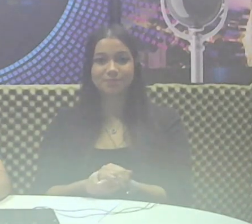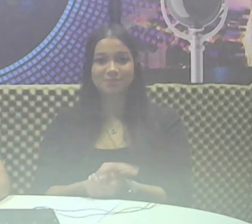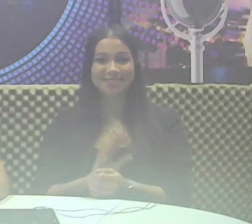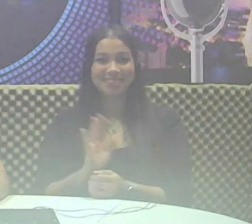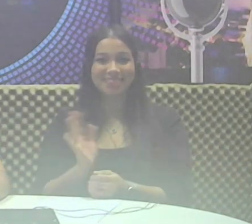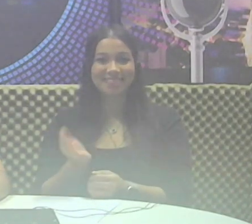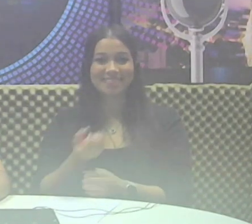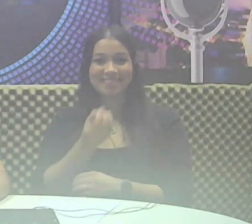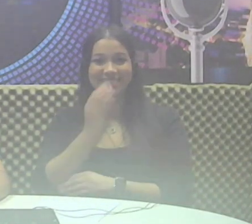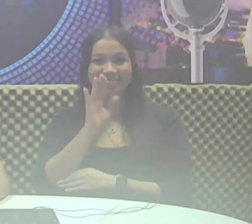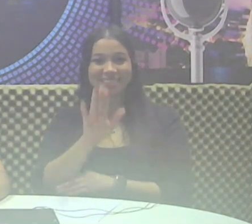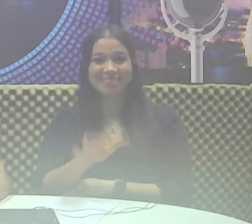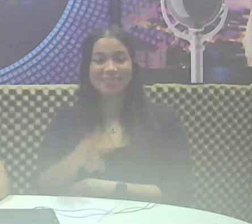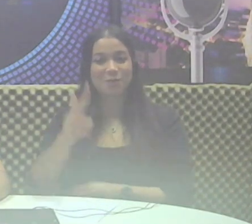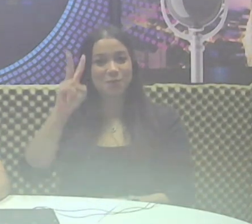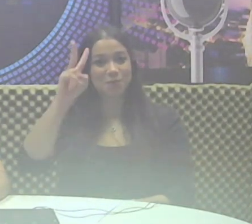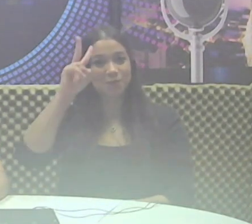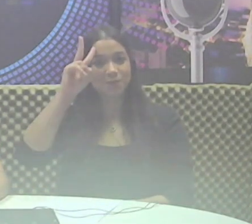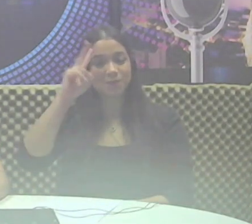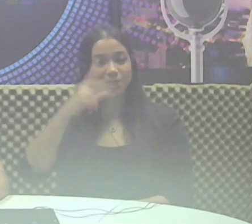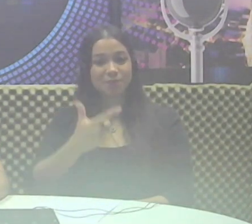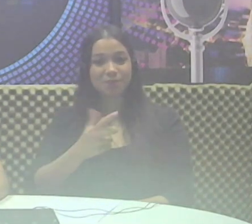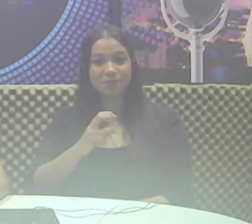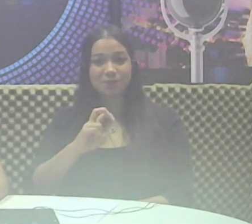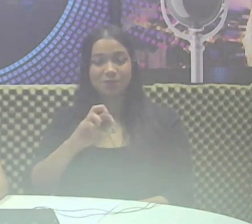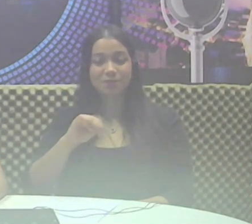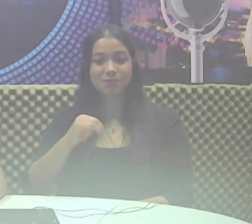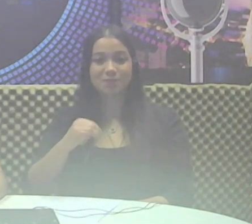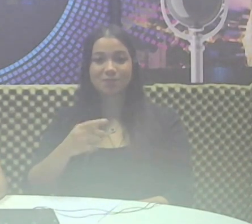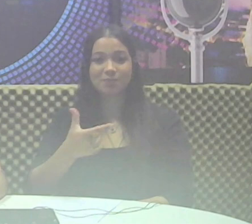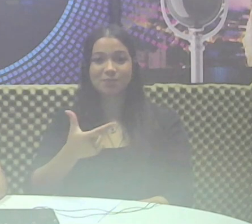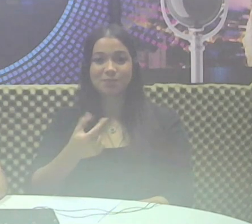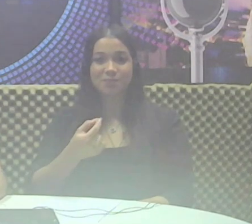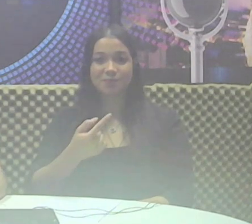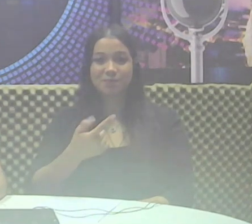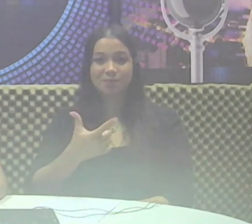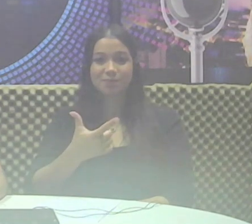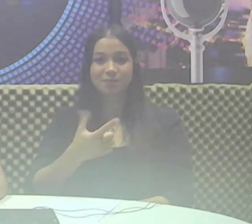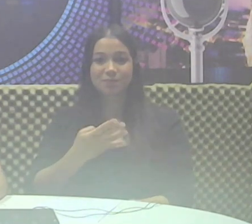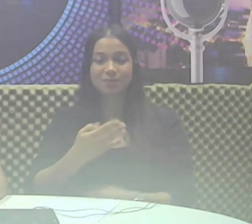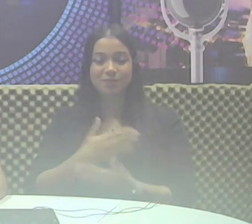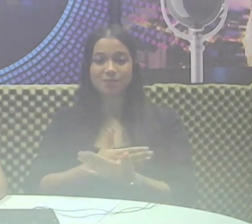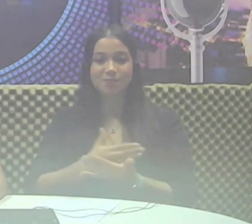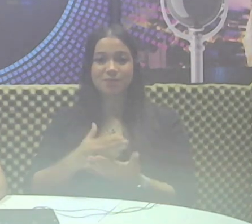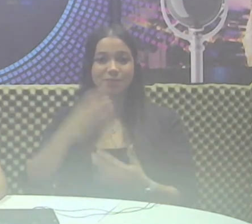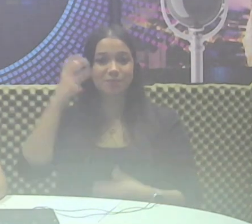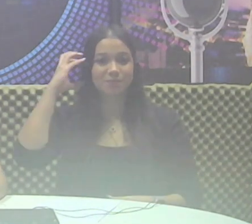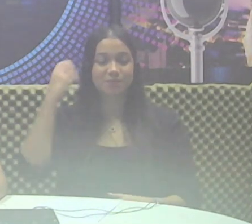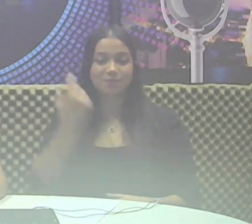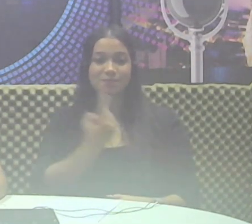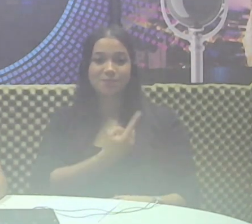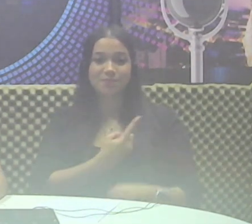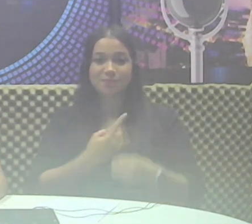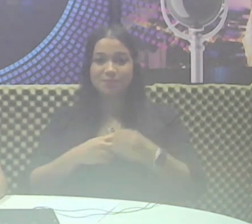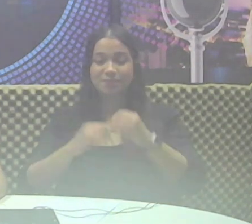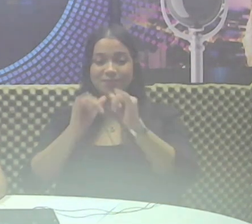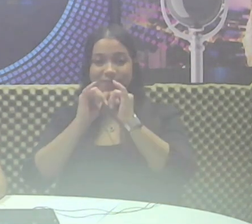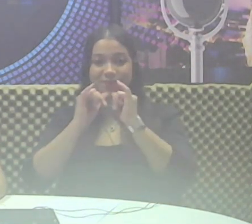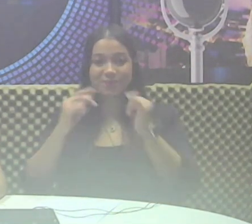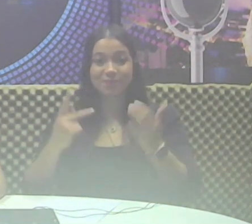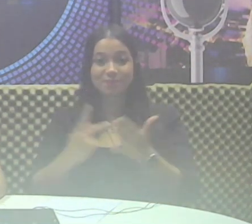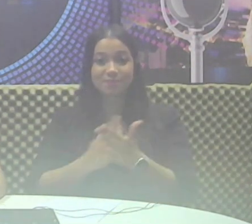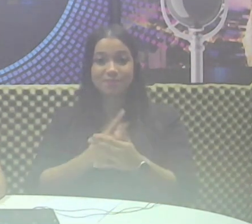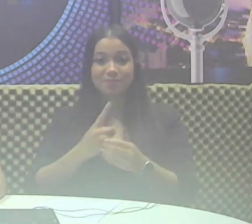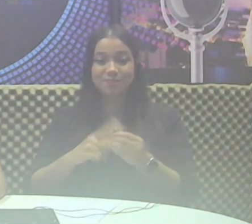Olá, boa tarde. Hoje é segunda-feira, dia 25 de março de 2024. Está no ar a Rádio Nossa Cidade com um boletim de notícias sobre